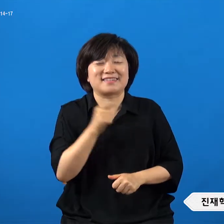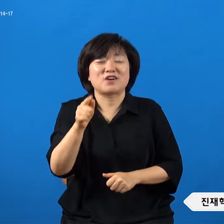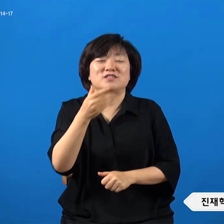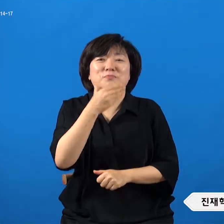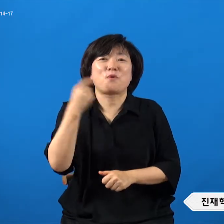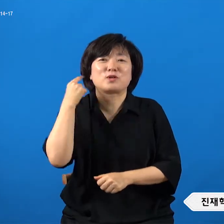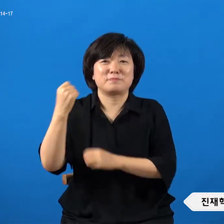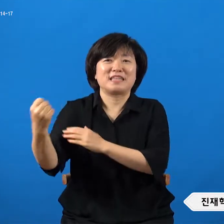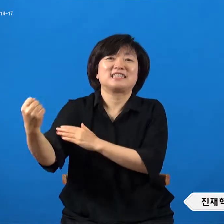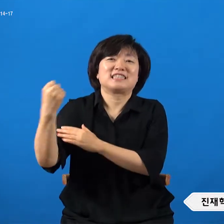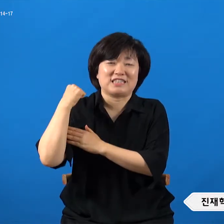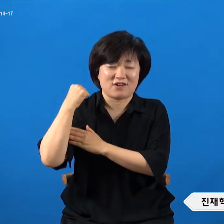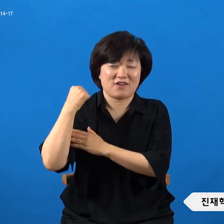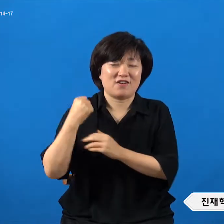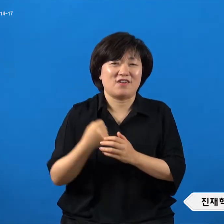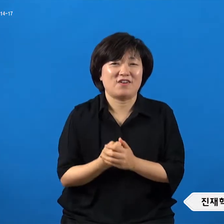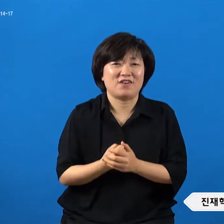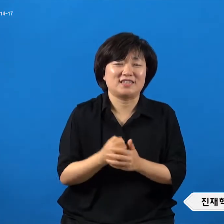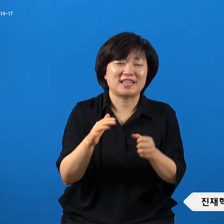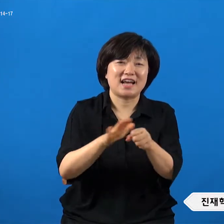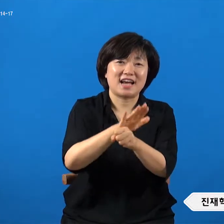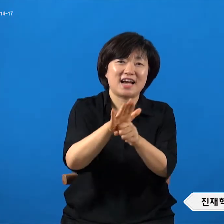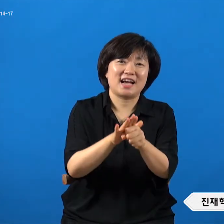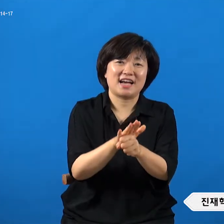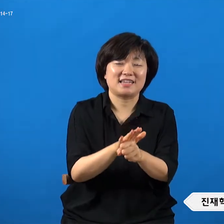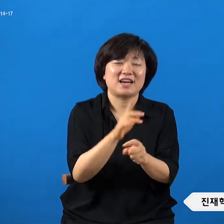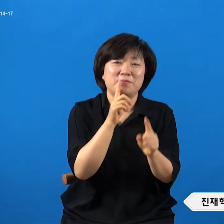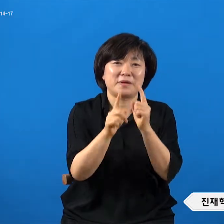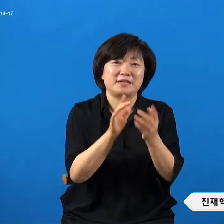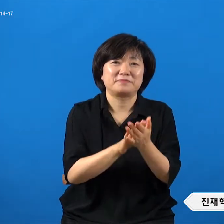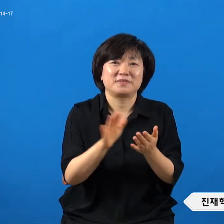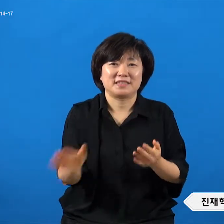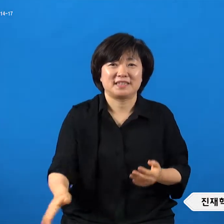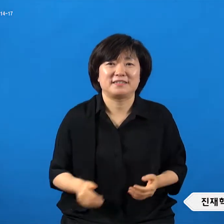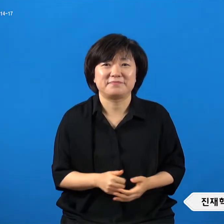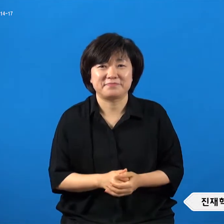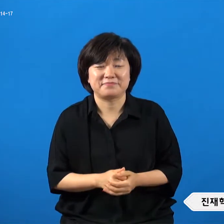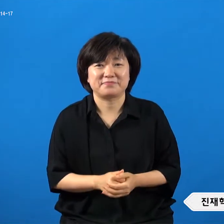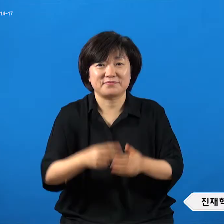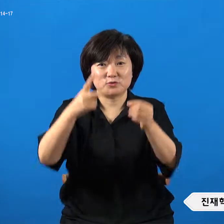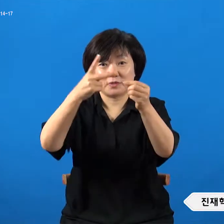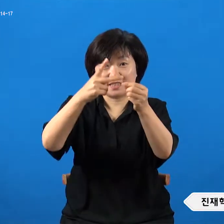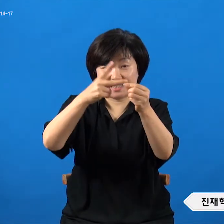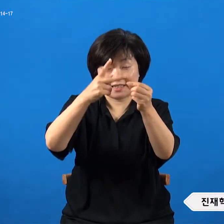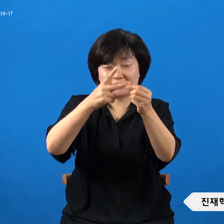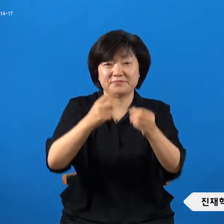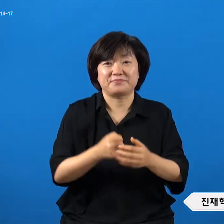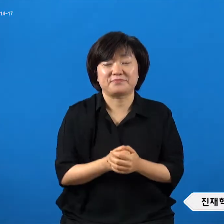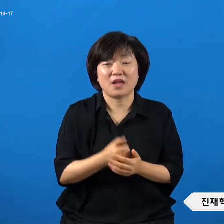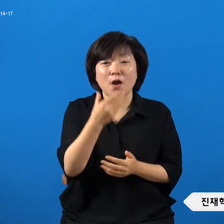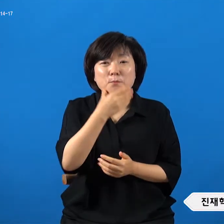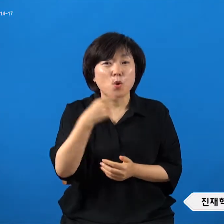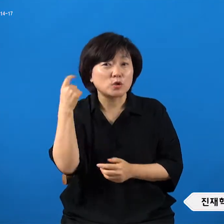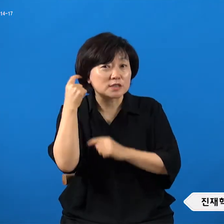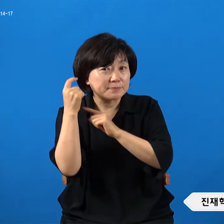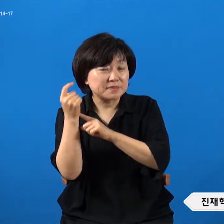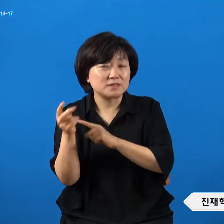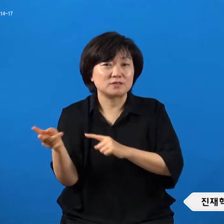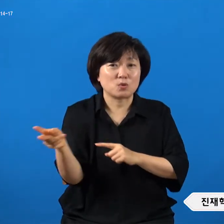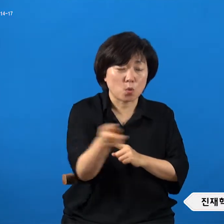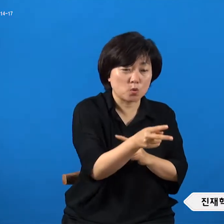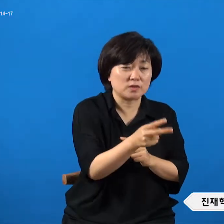복음은 사랑이라고 성경은 말씀하십니다. 두 번째로